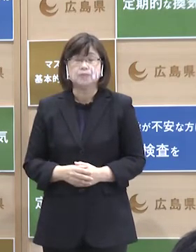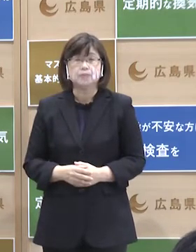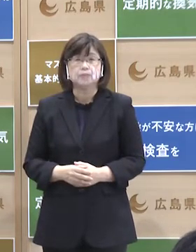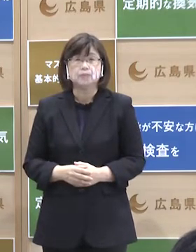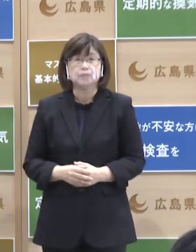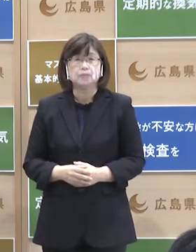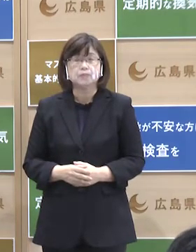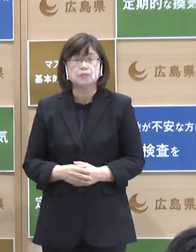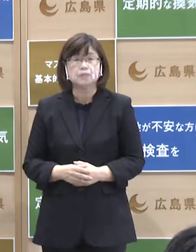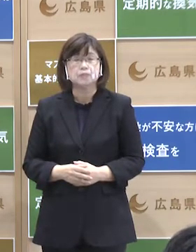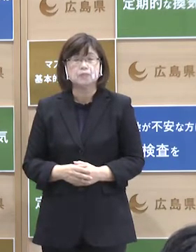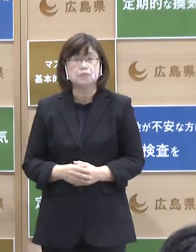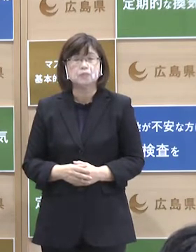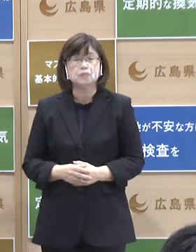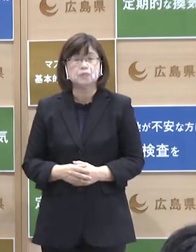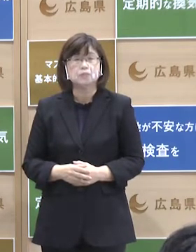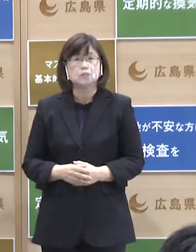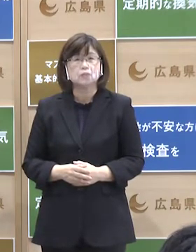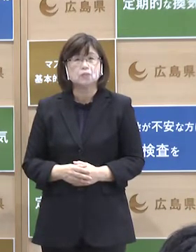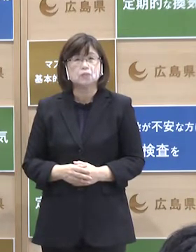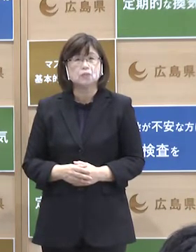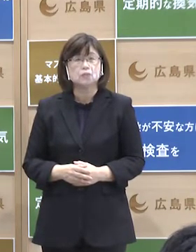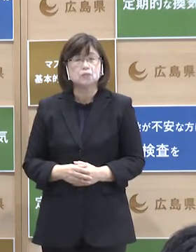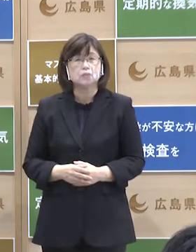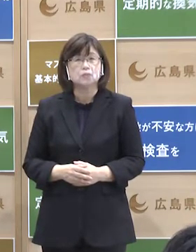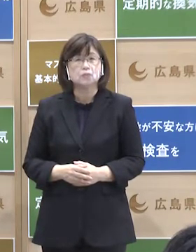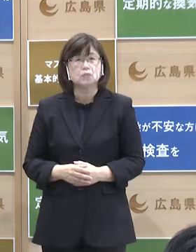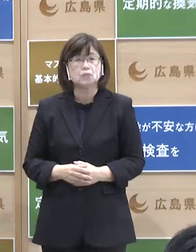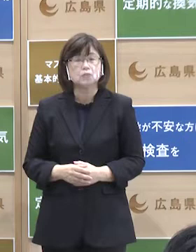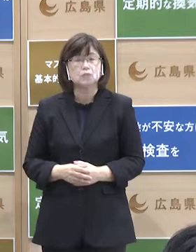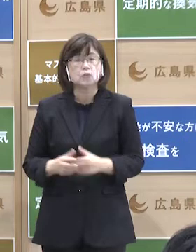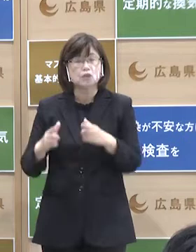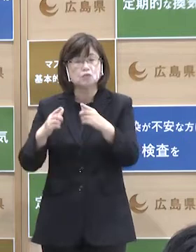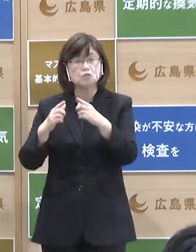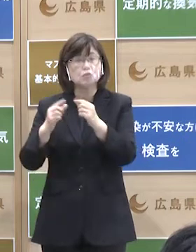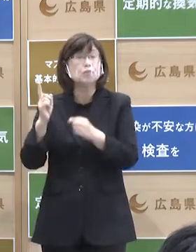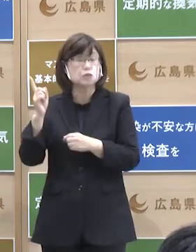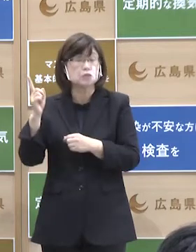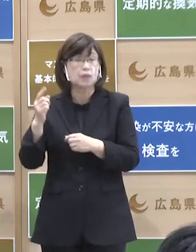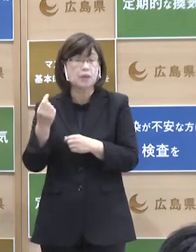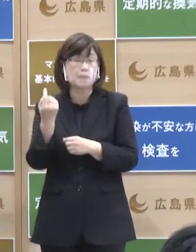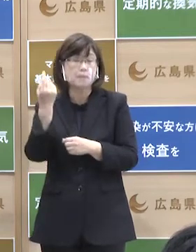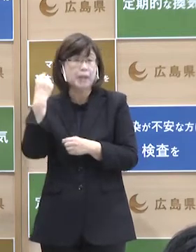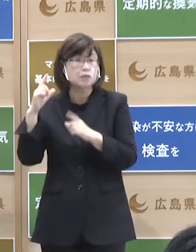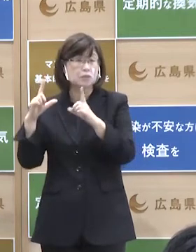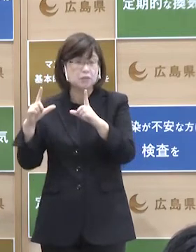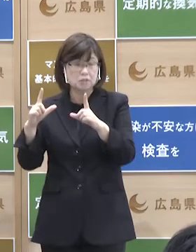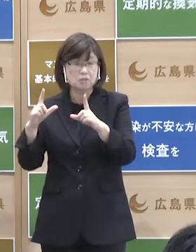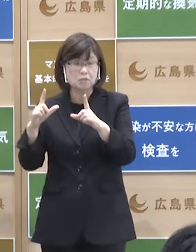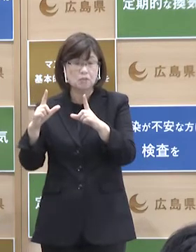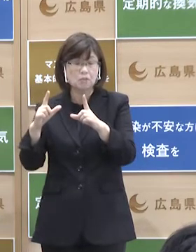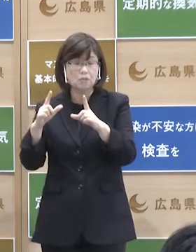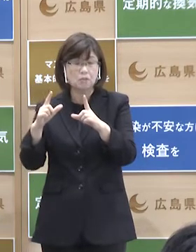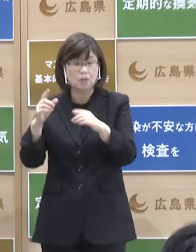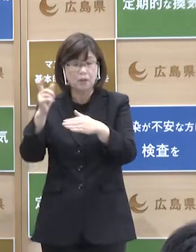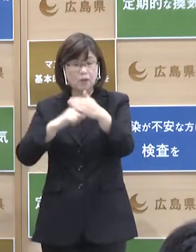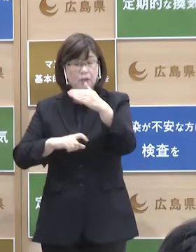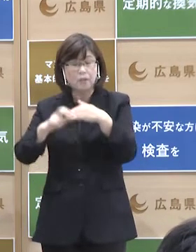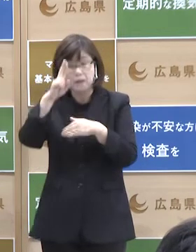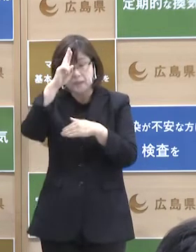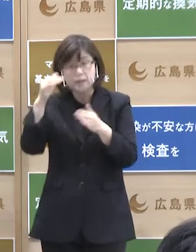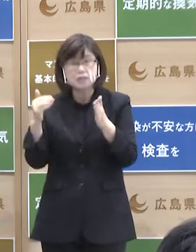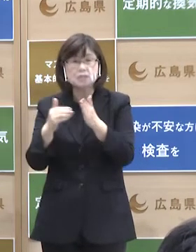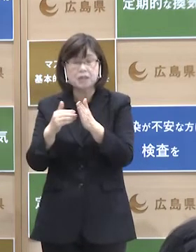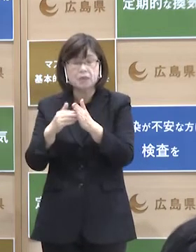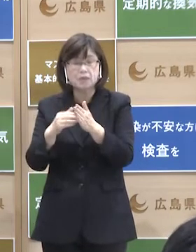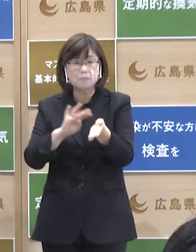国はですね、前日の24時までに、医療機関から報告があった